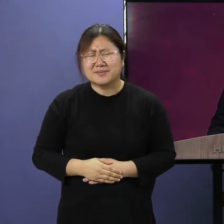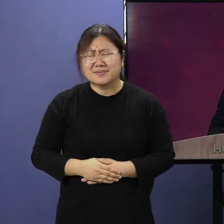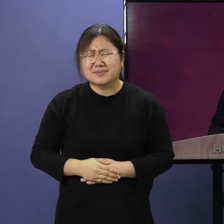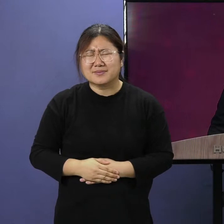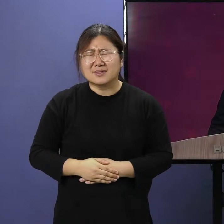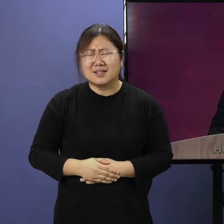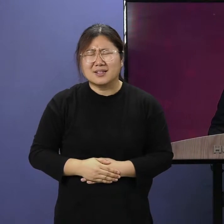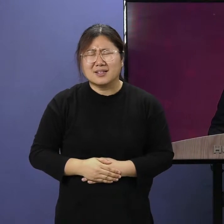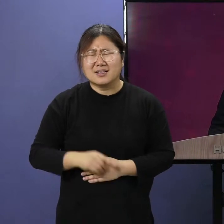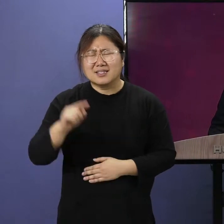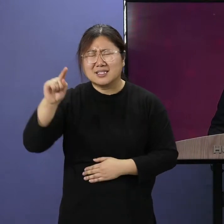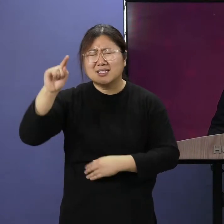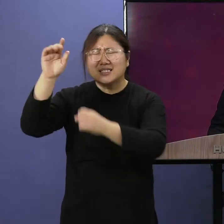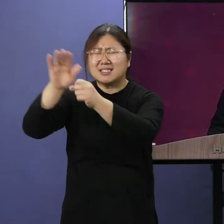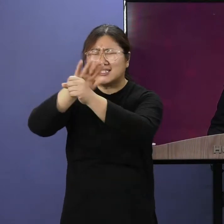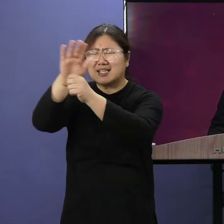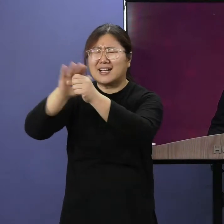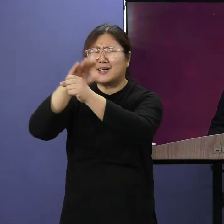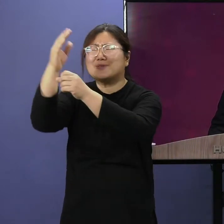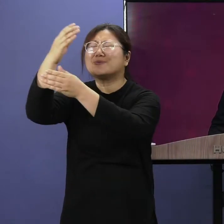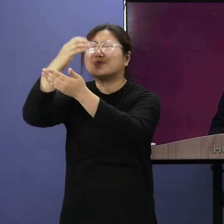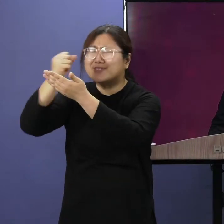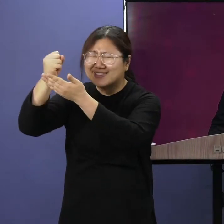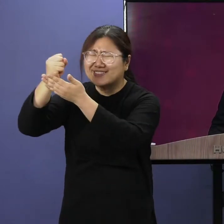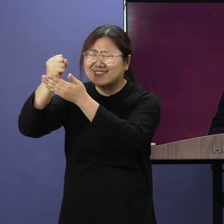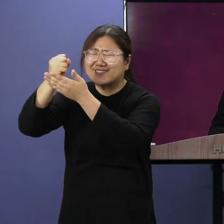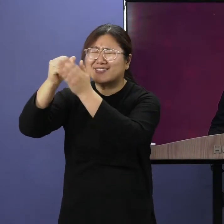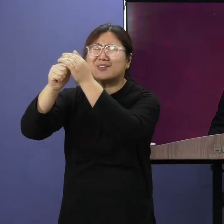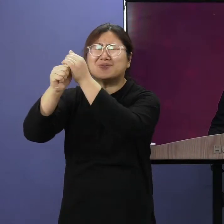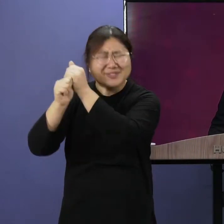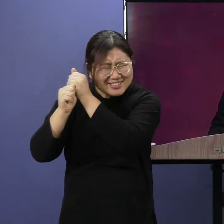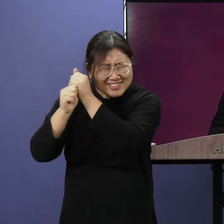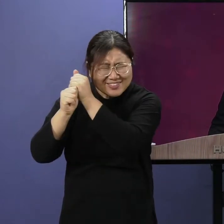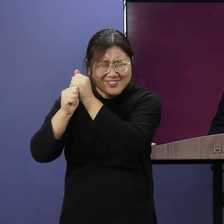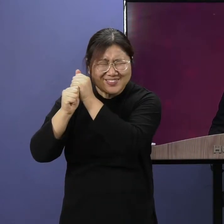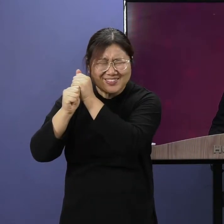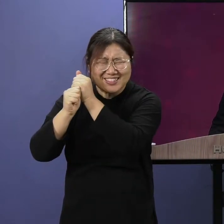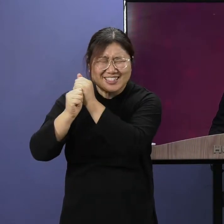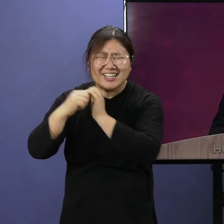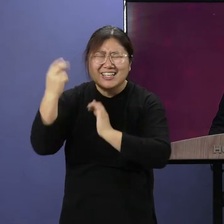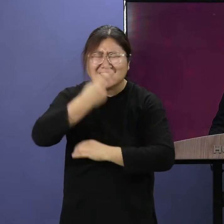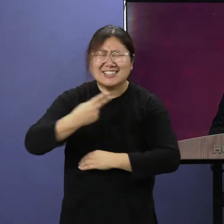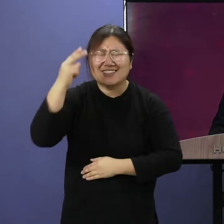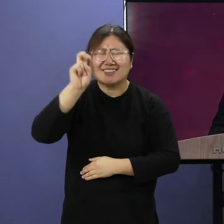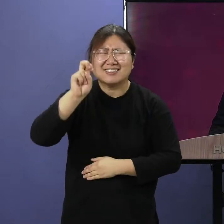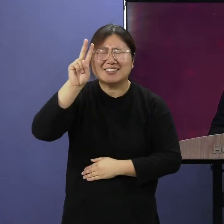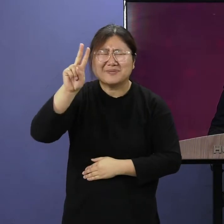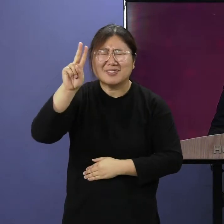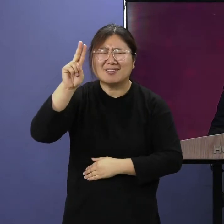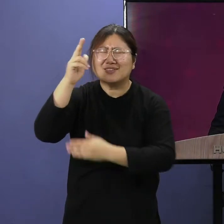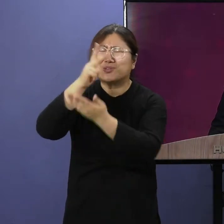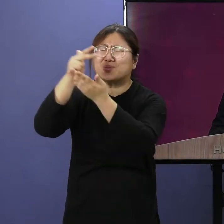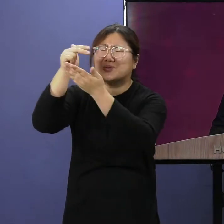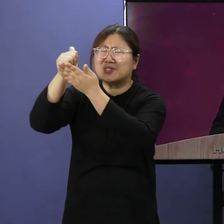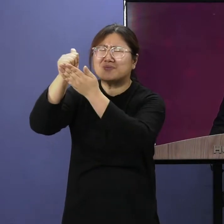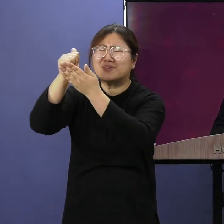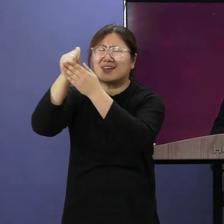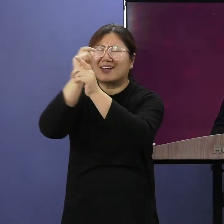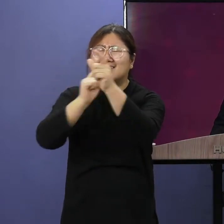이 사랑을 붙들고 2022년은 더 주님을 사랑하고 더 그 사랑